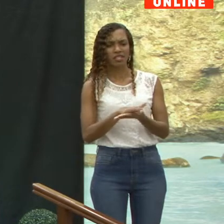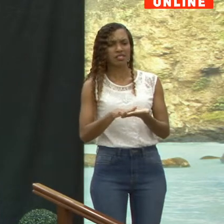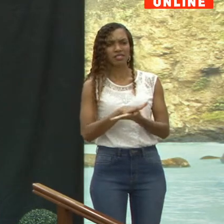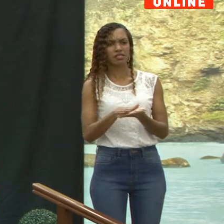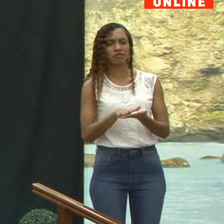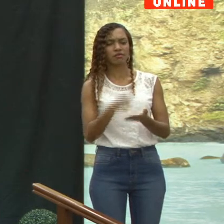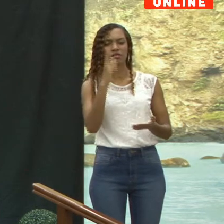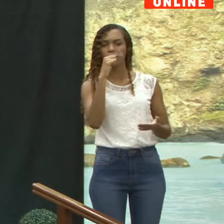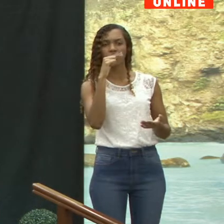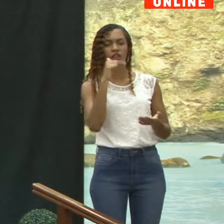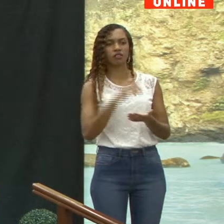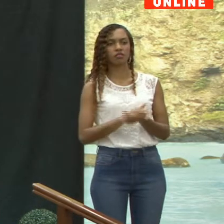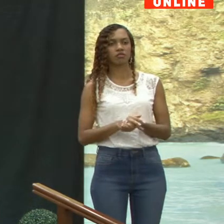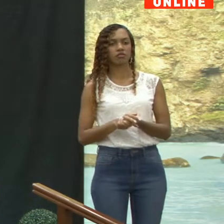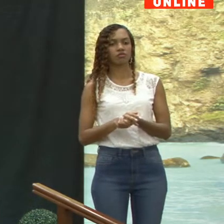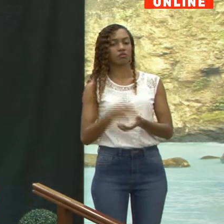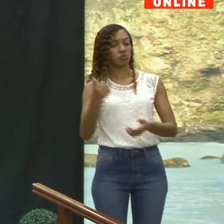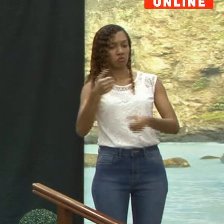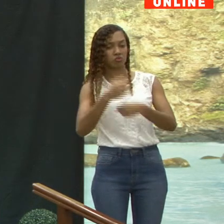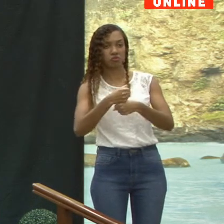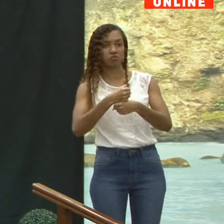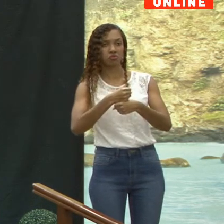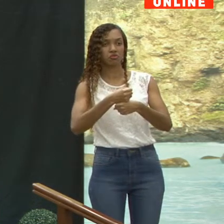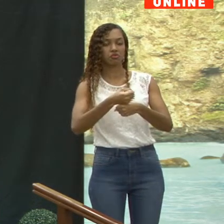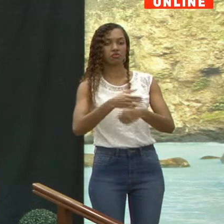Ou quem sabe 1 ano?